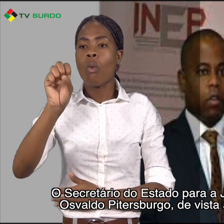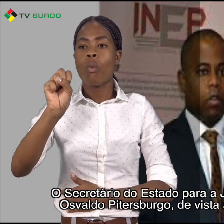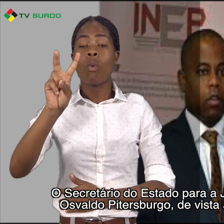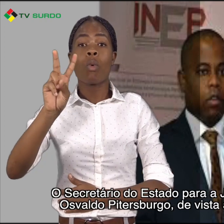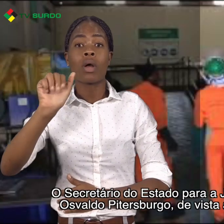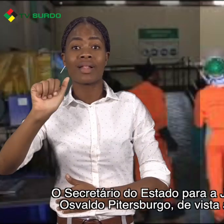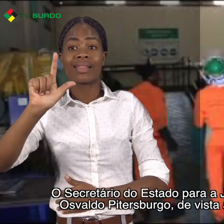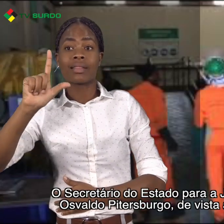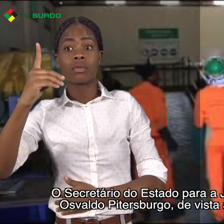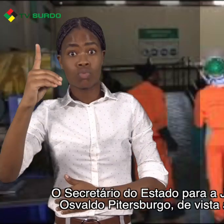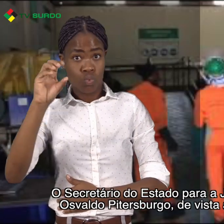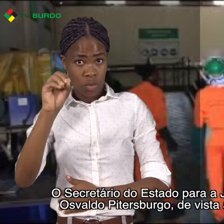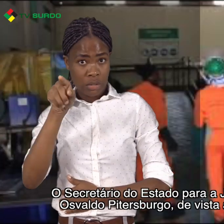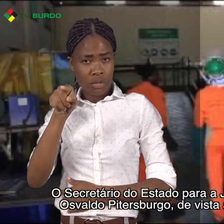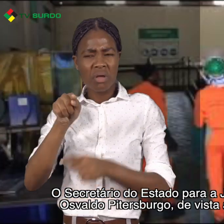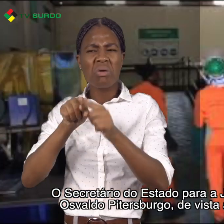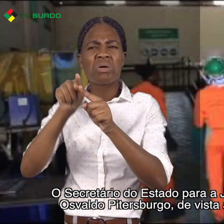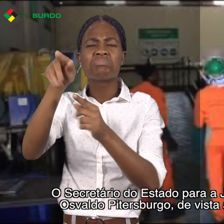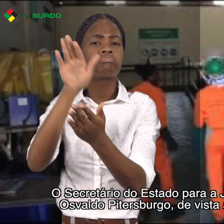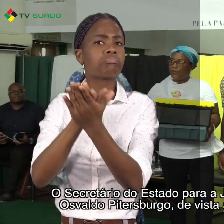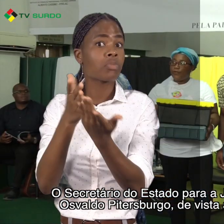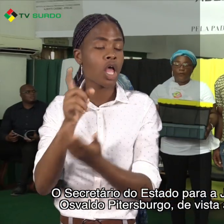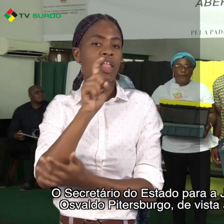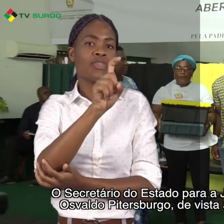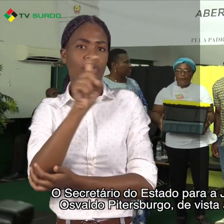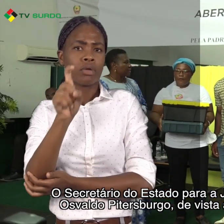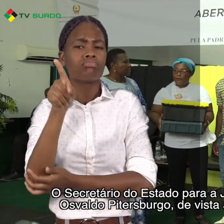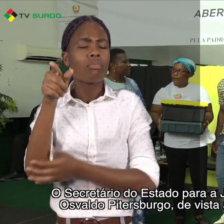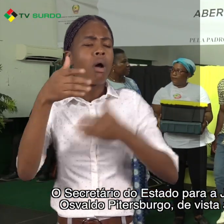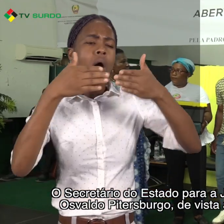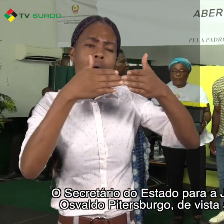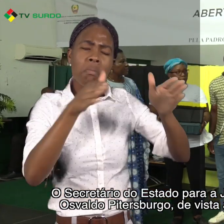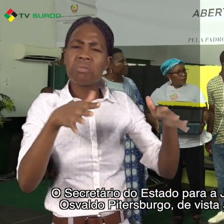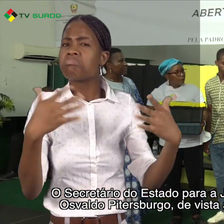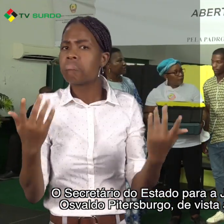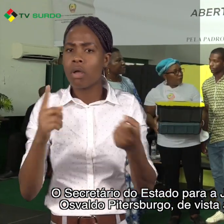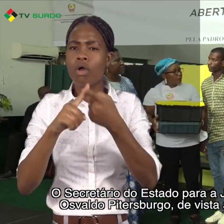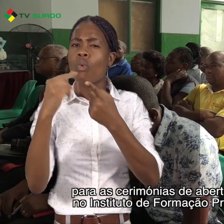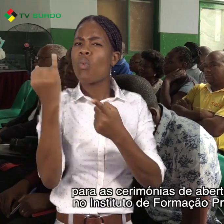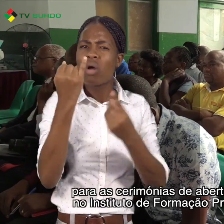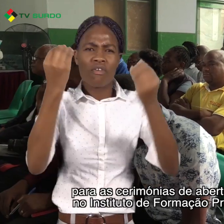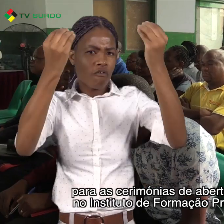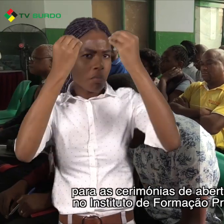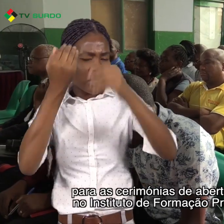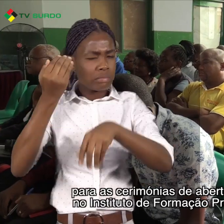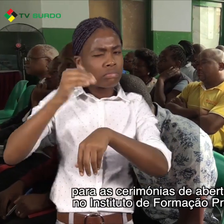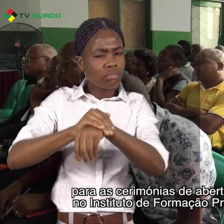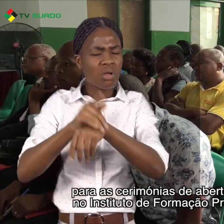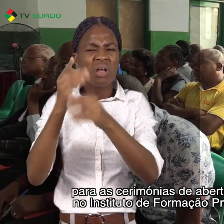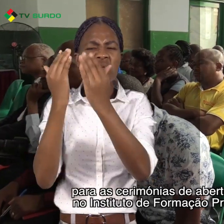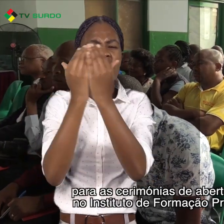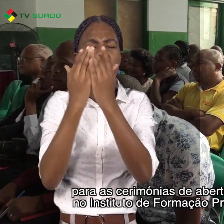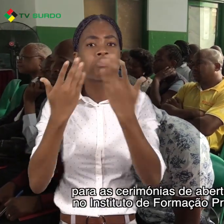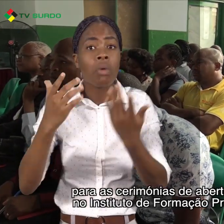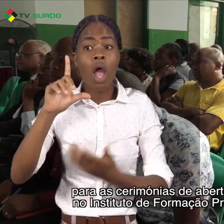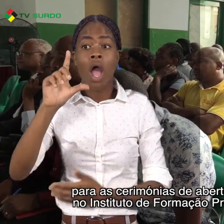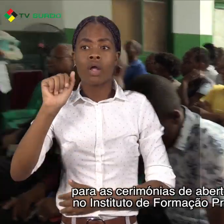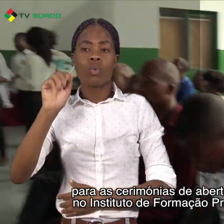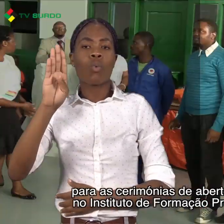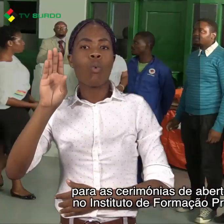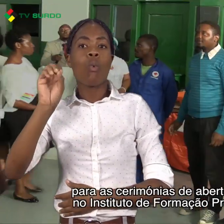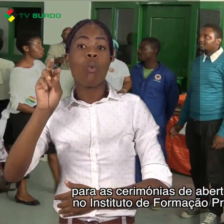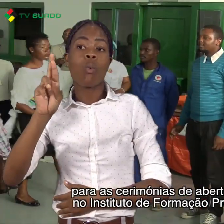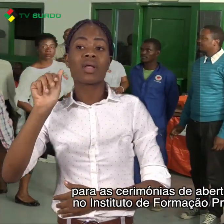Secretário de Estado para Juventude e Emprego, Oswaldo de Petersburgo, de visita à província de Gaza para cerimónias de abertura do ano